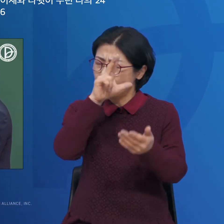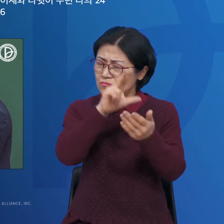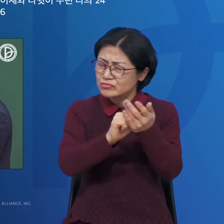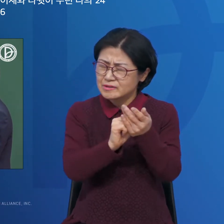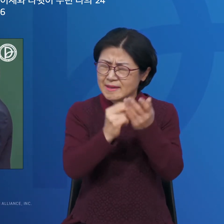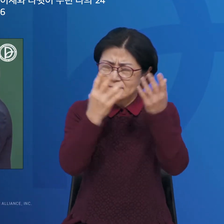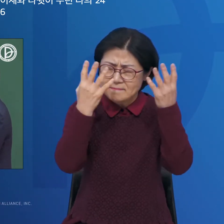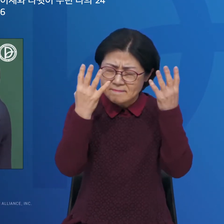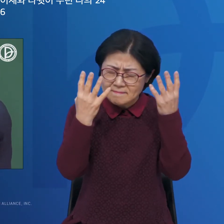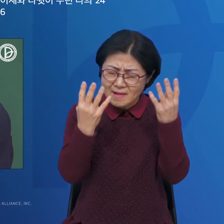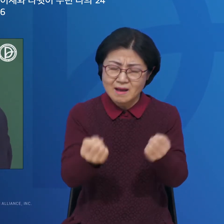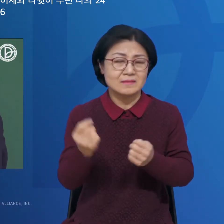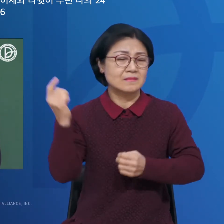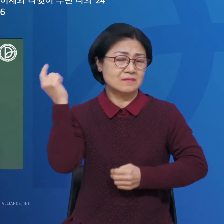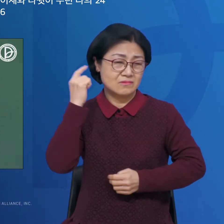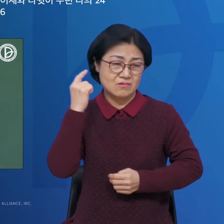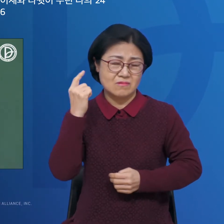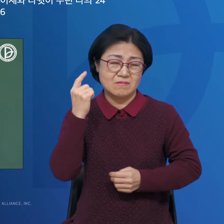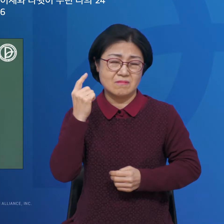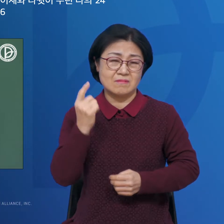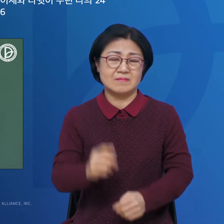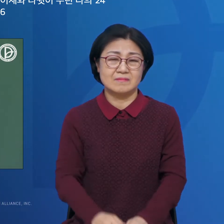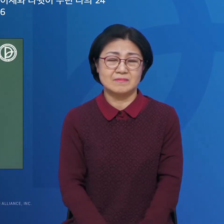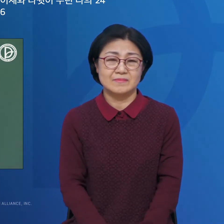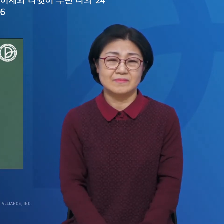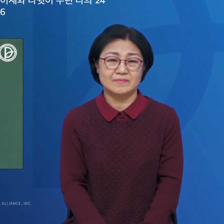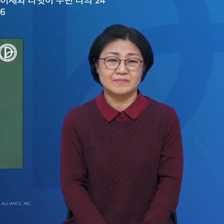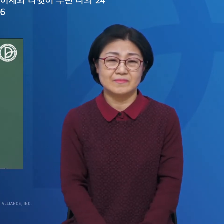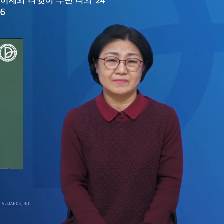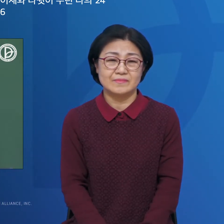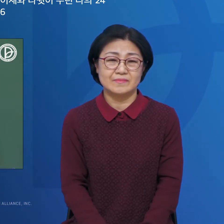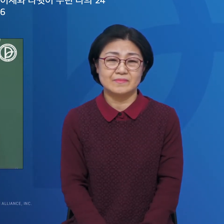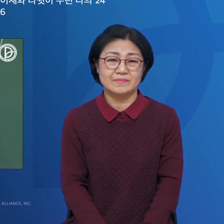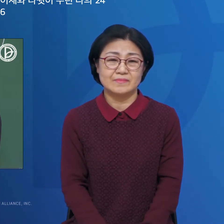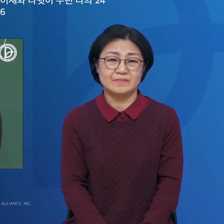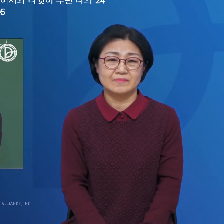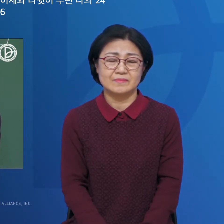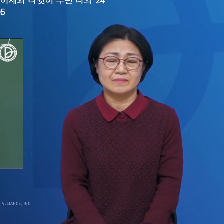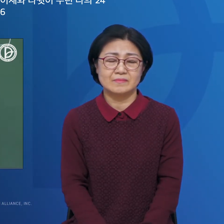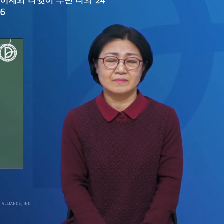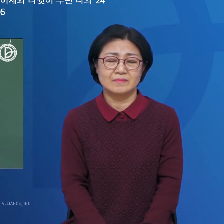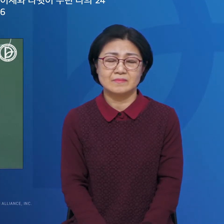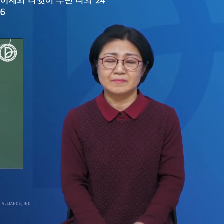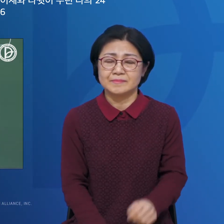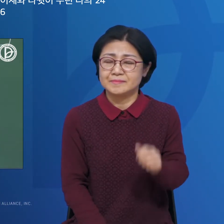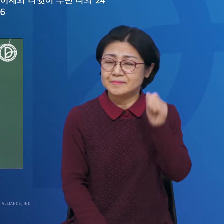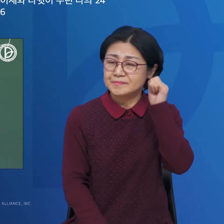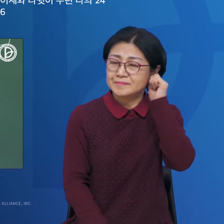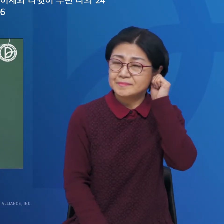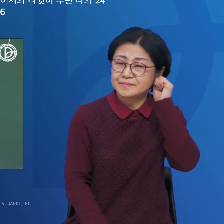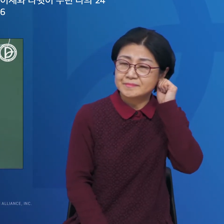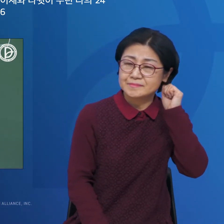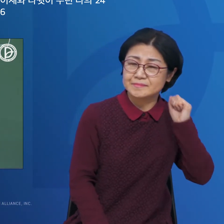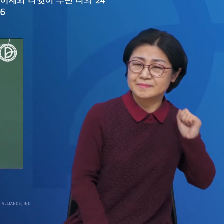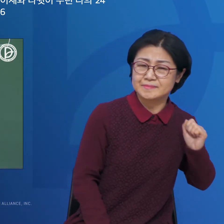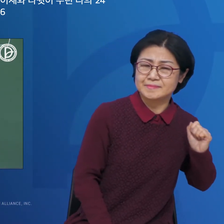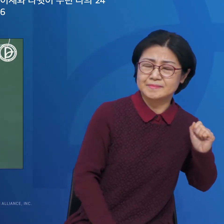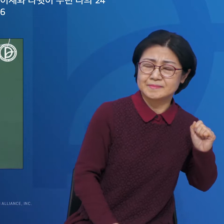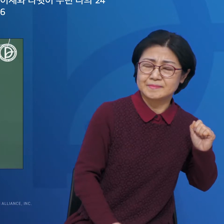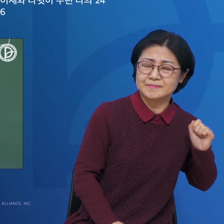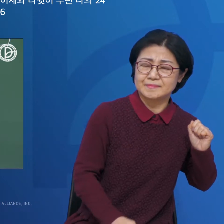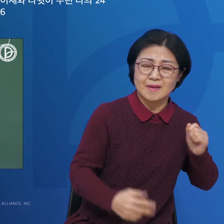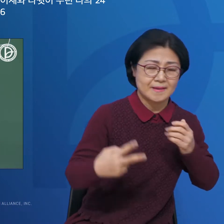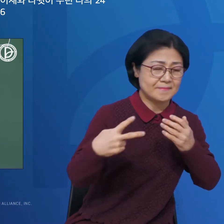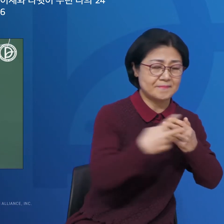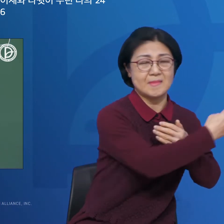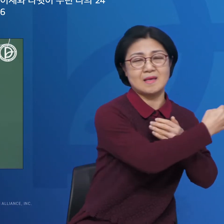Even last week, I saw so many problems and heard about so many problems. 거기 있으면 안 돼요. 나는 여기서 답을 딱. But I can't be stuck in